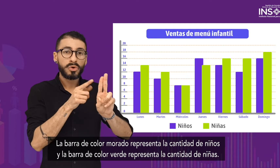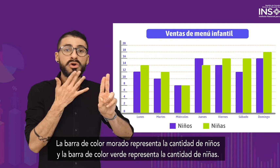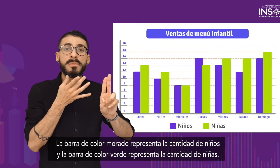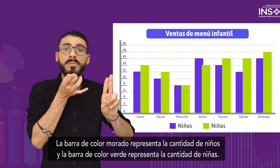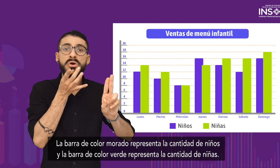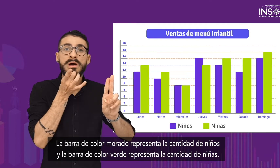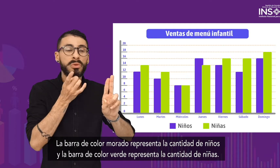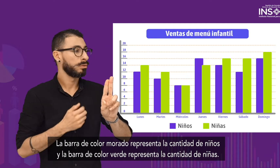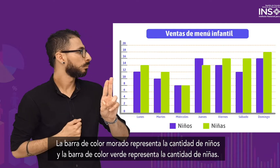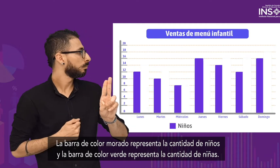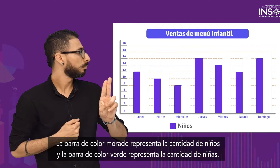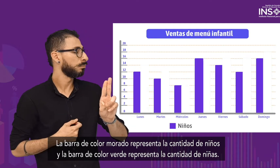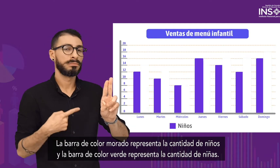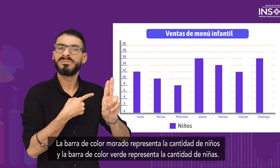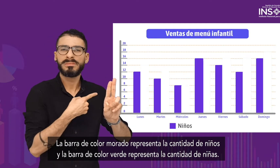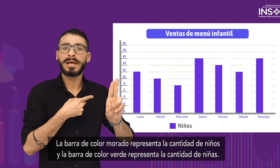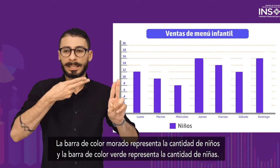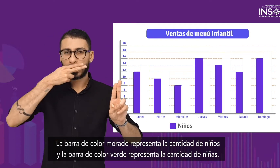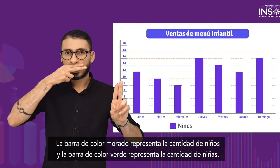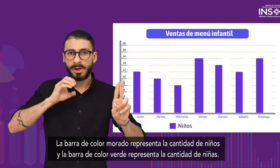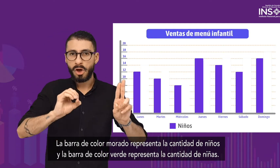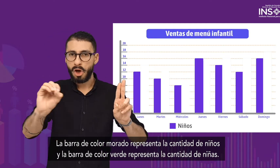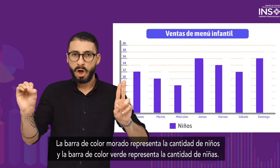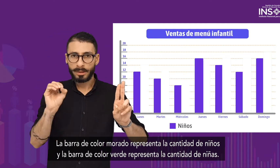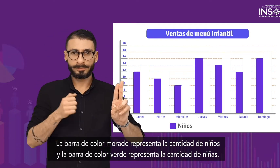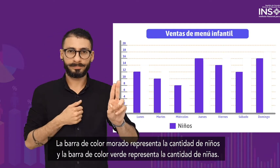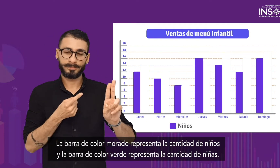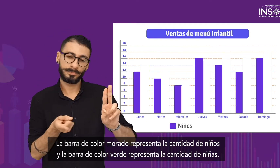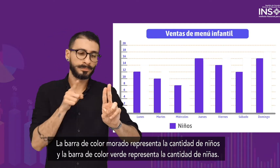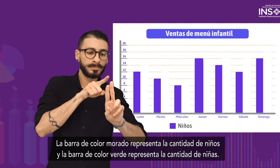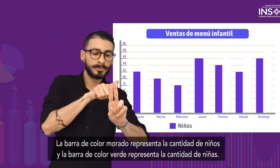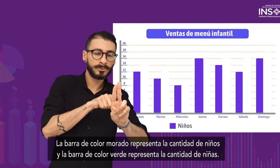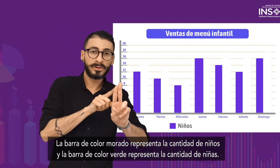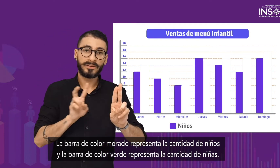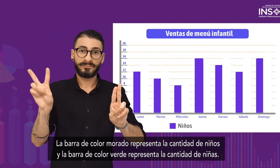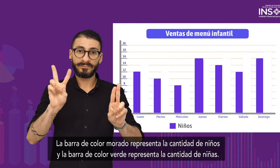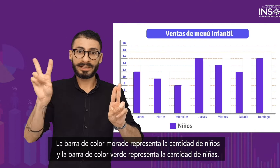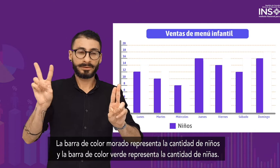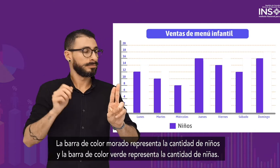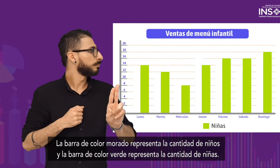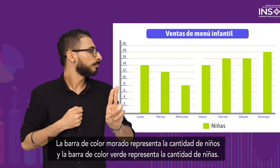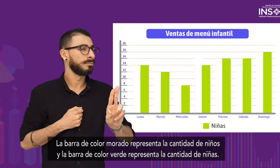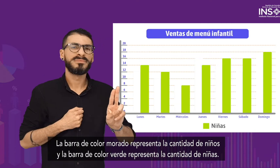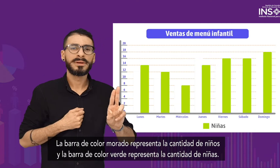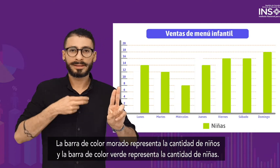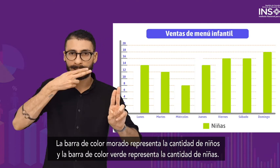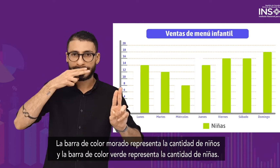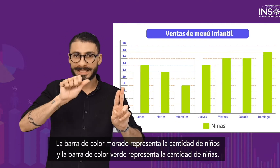representa la cantidad de niños y la barra de color verde representa la cantidad de niñas.